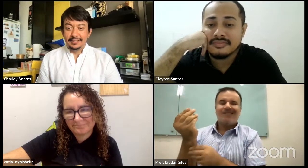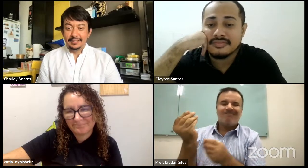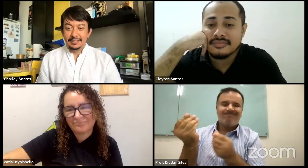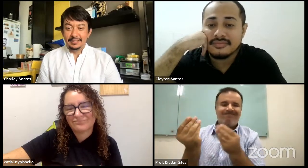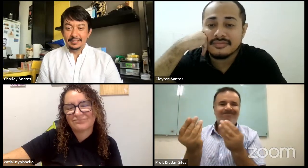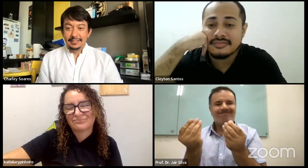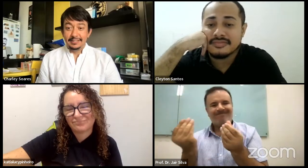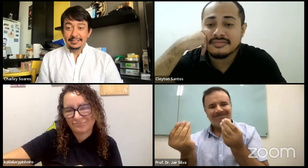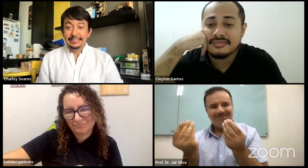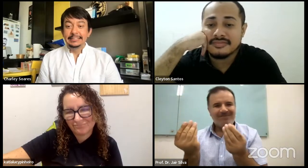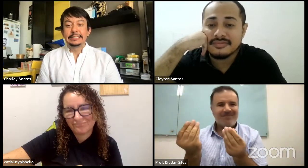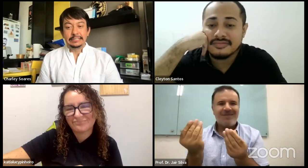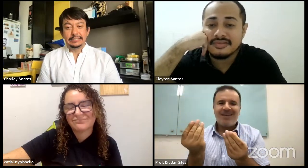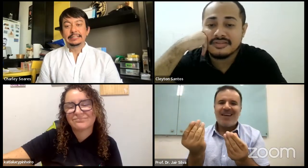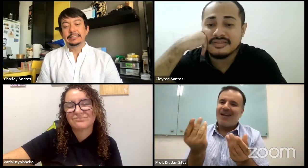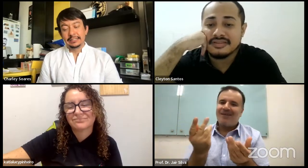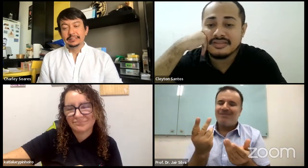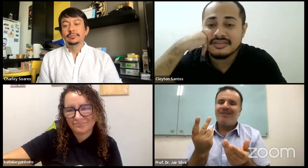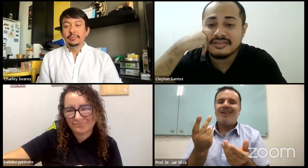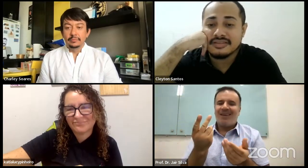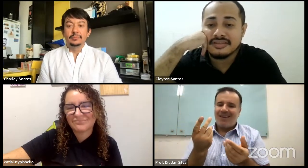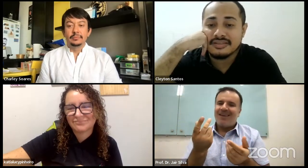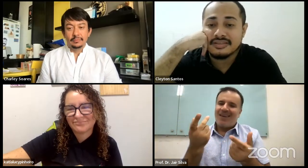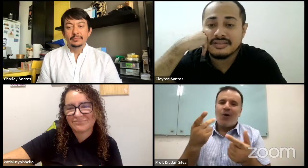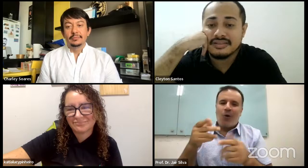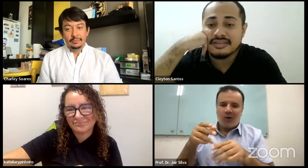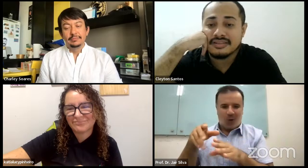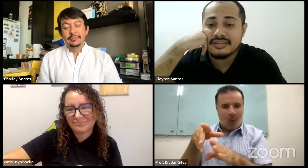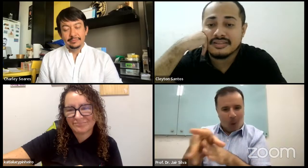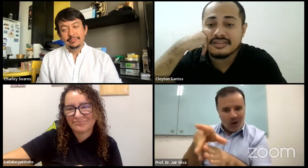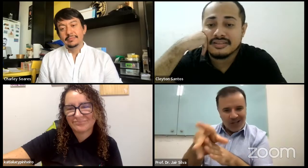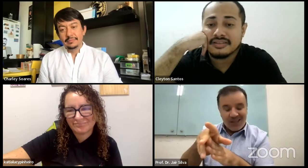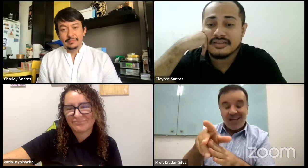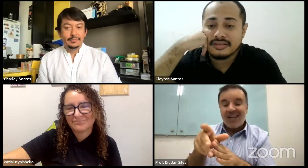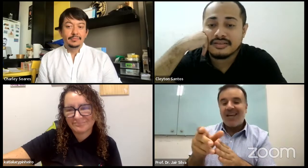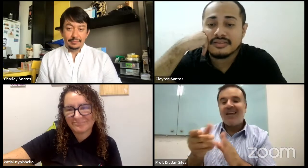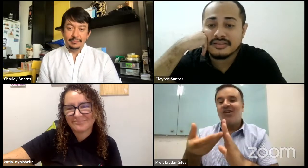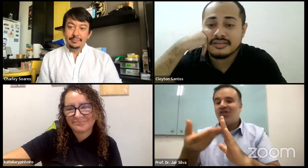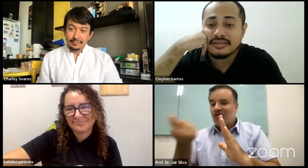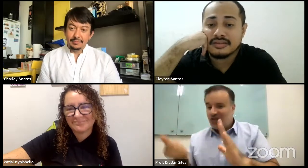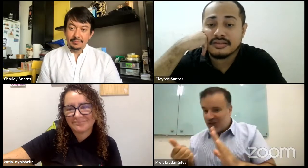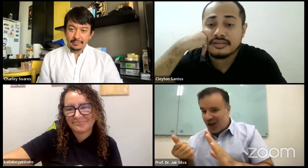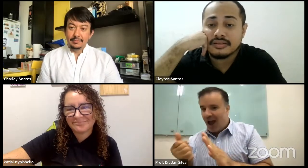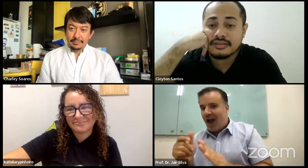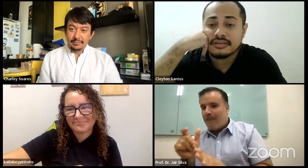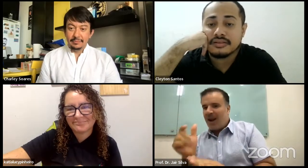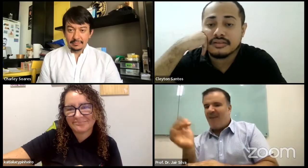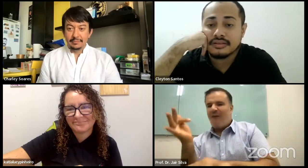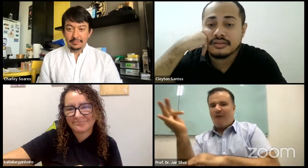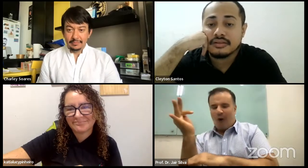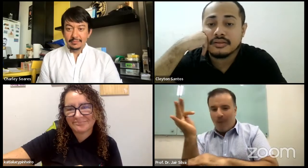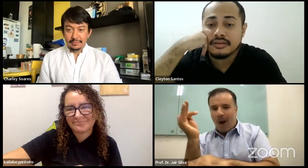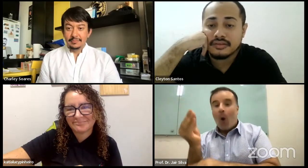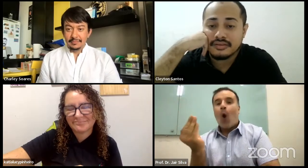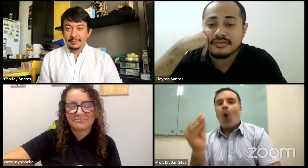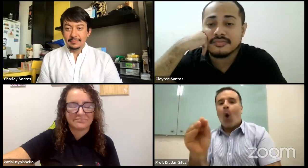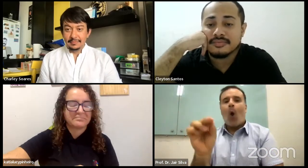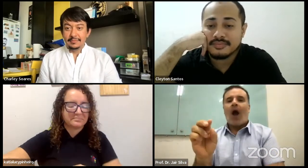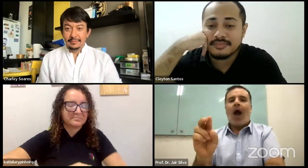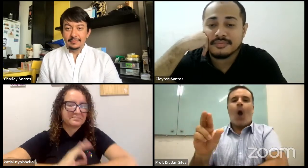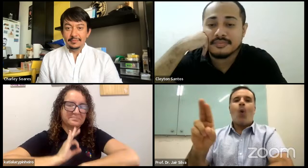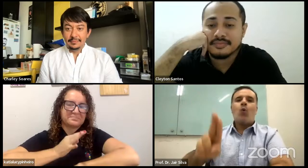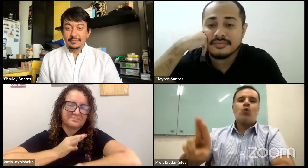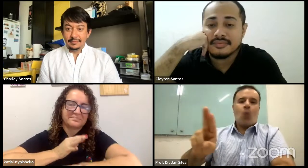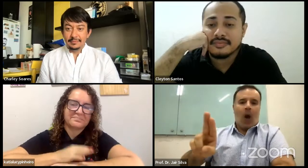sinal não estivesse assim. Quando ele diz, ah, isso não é formal, e aí fica meio complicado, e aí a gente orientou ele